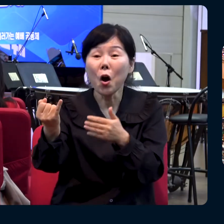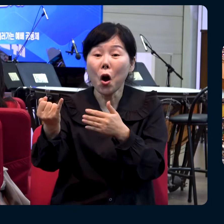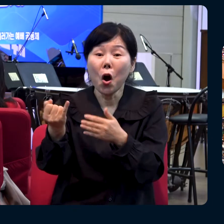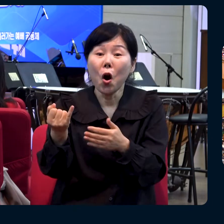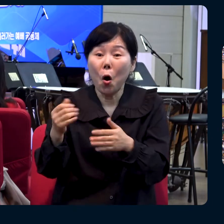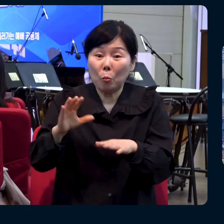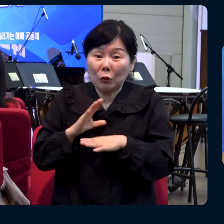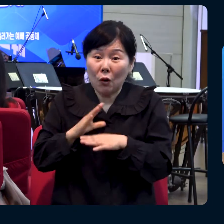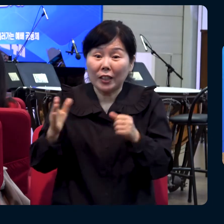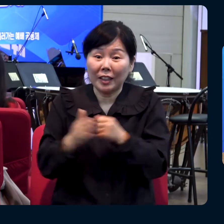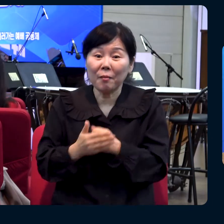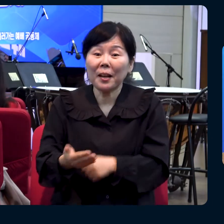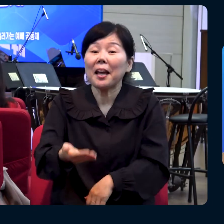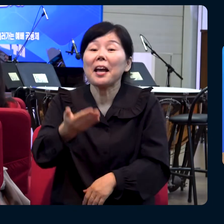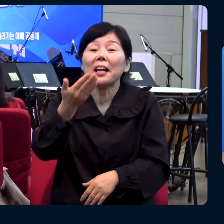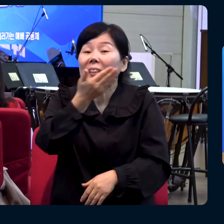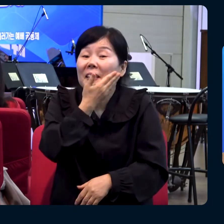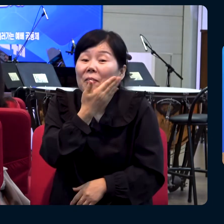무서워서 손 든 거지.